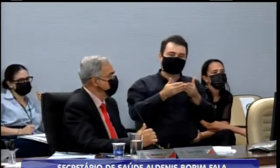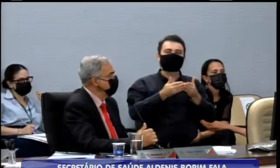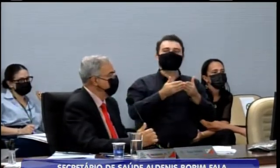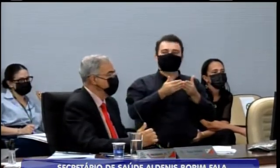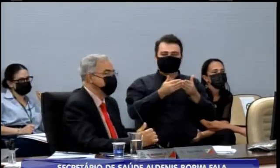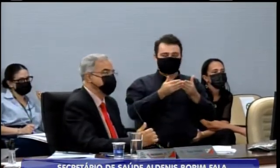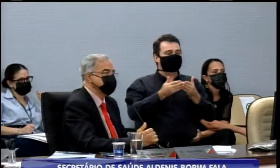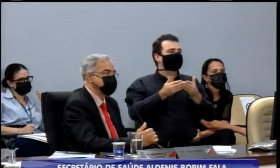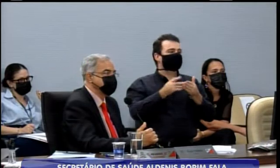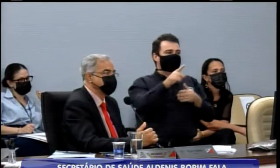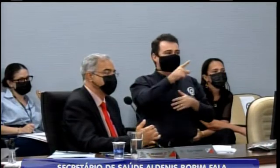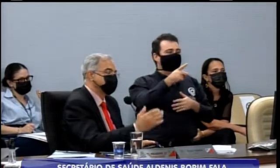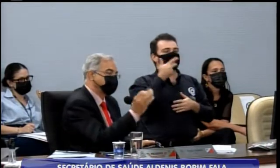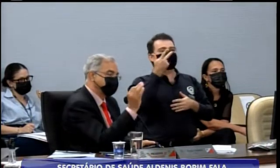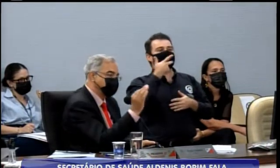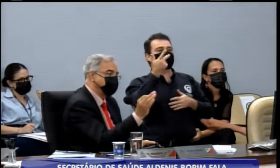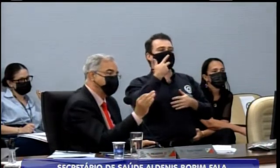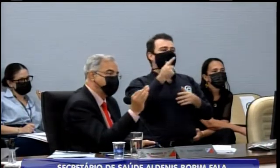não é